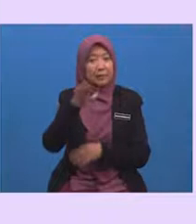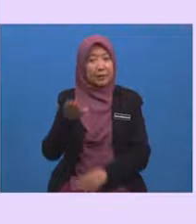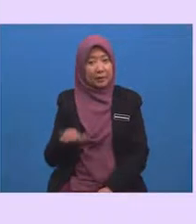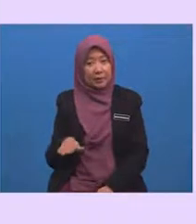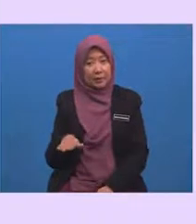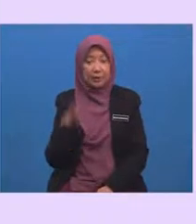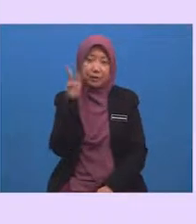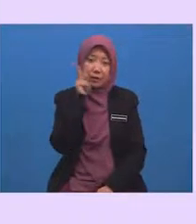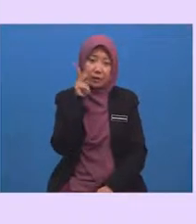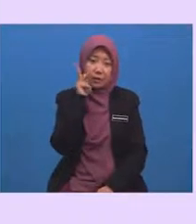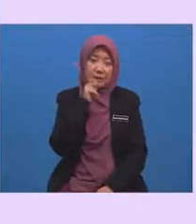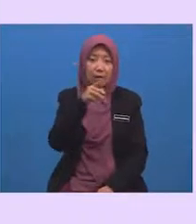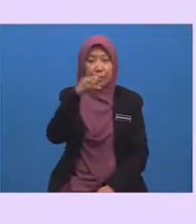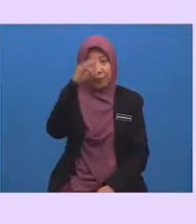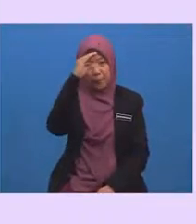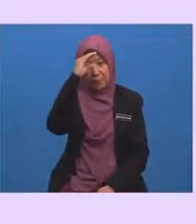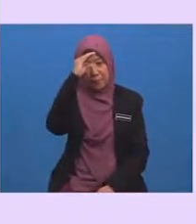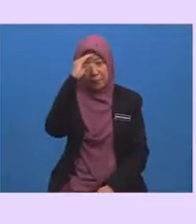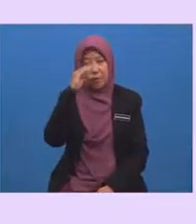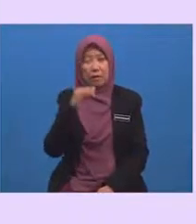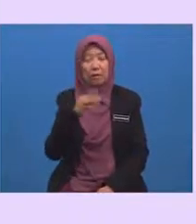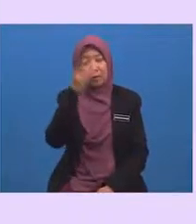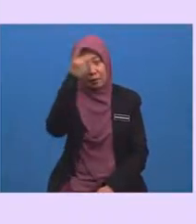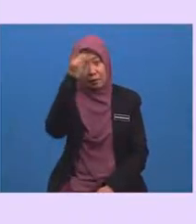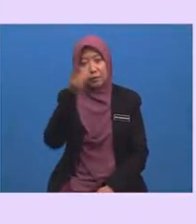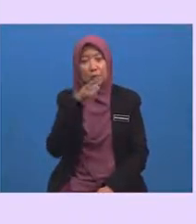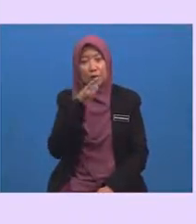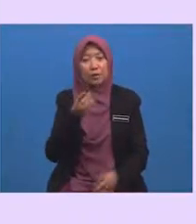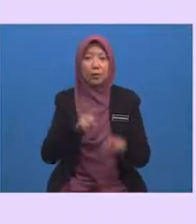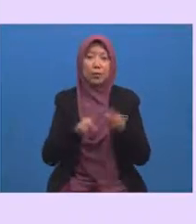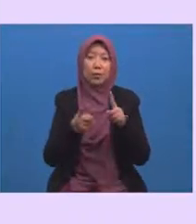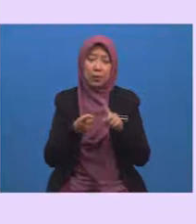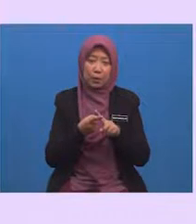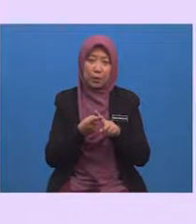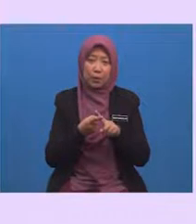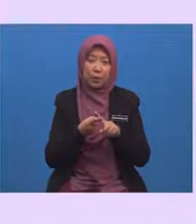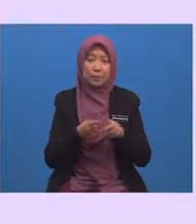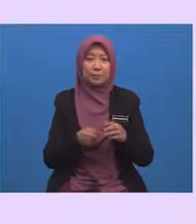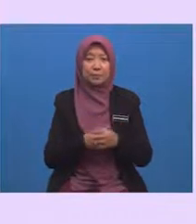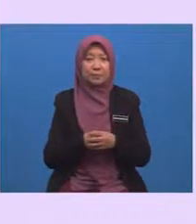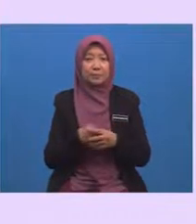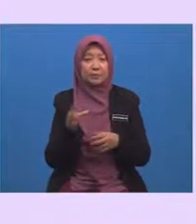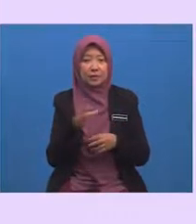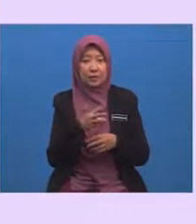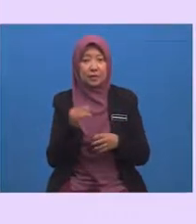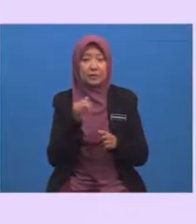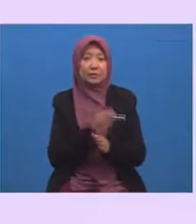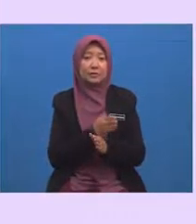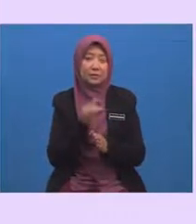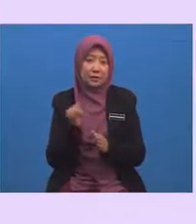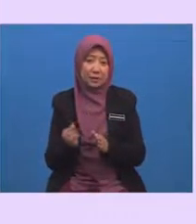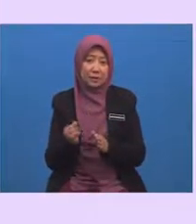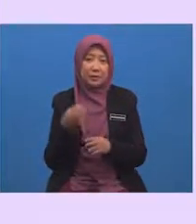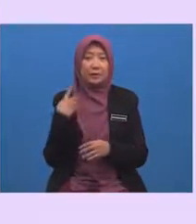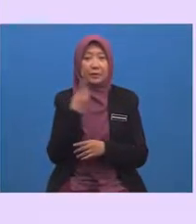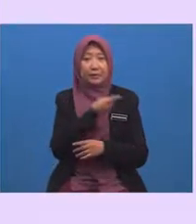adik, kakak, abang, datuk, nenek, kawan-kawan dan jiran-jiran. Kita